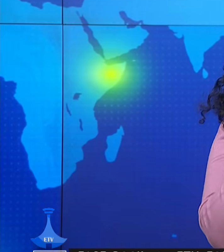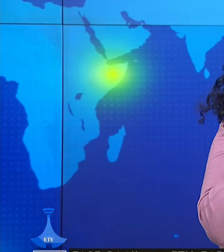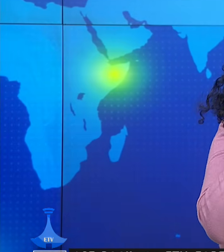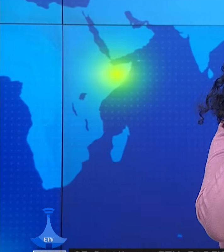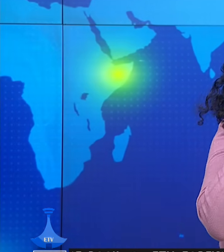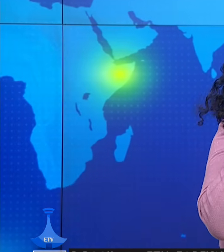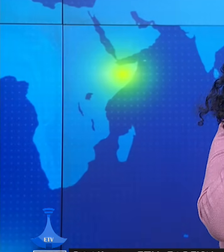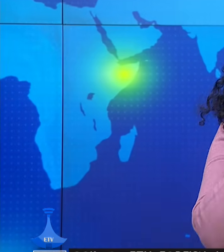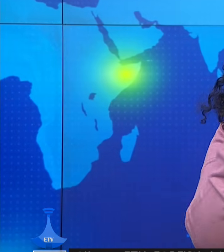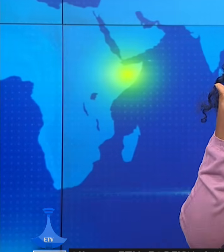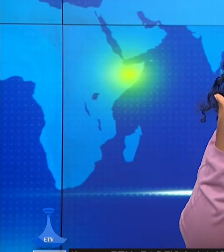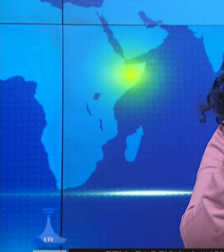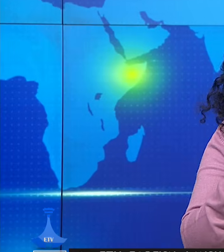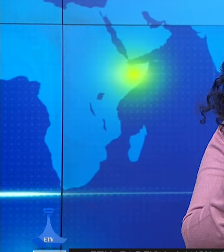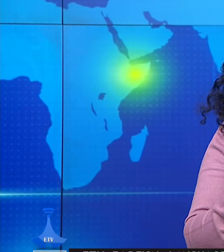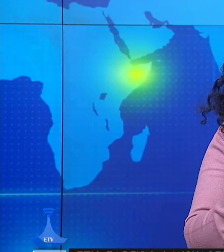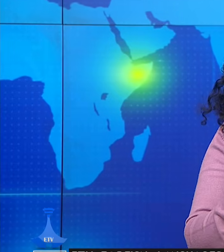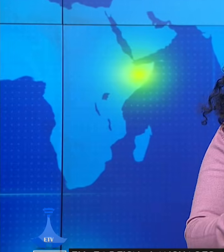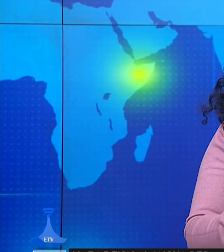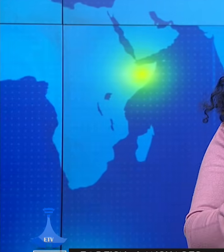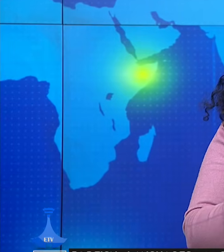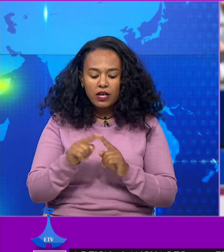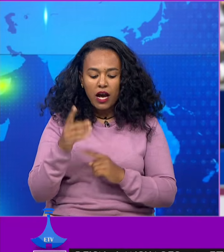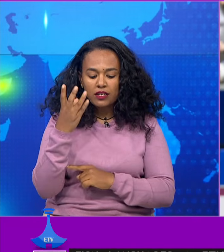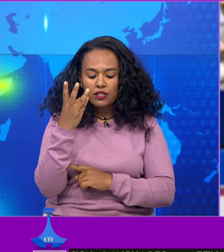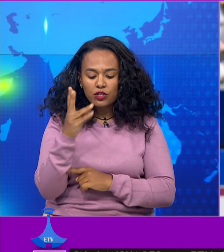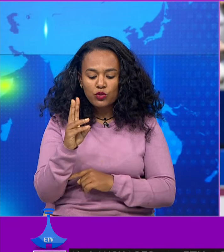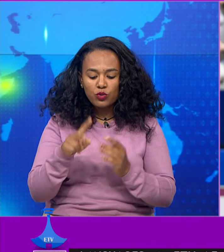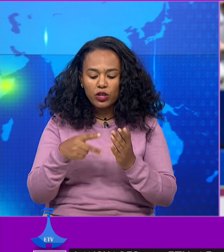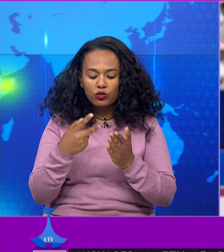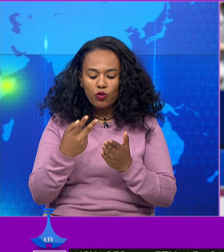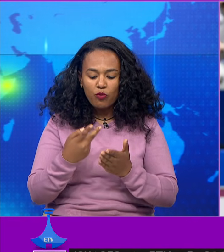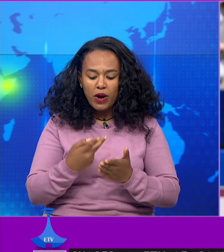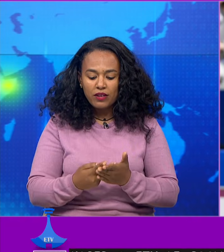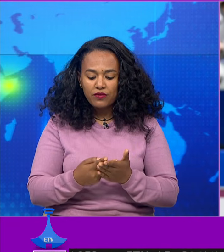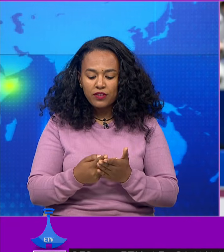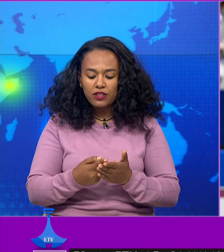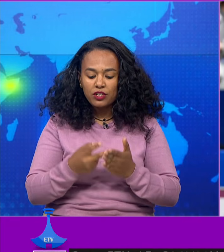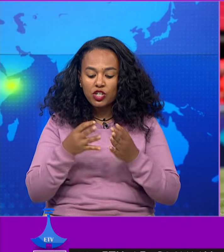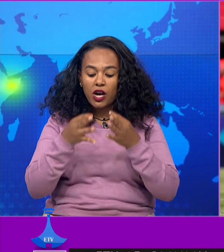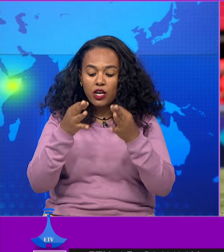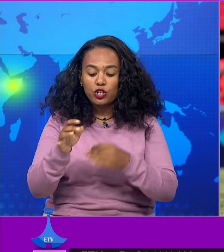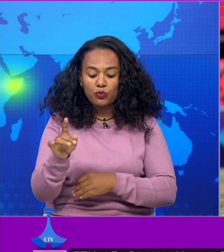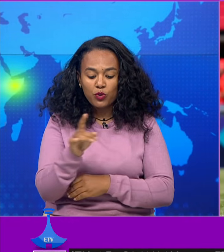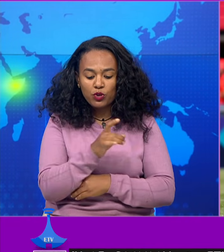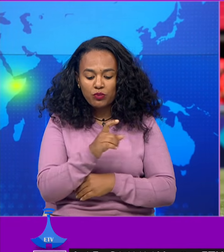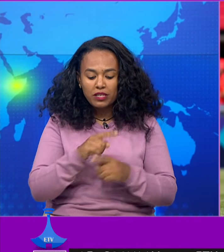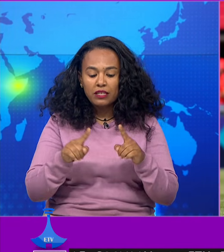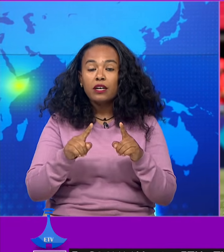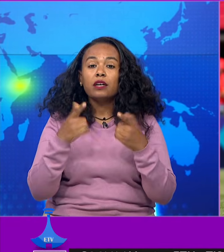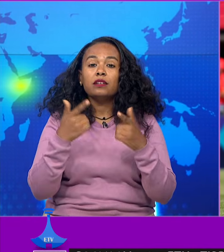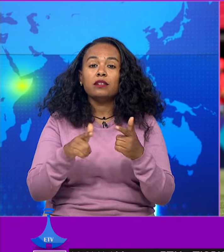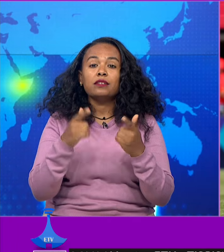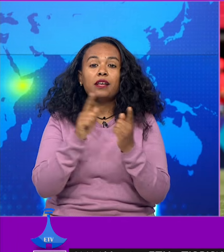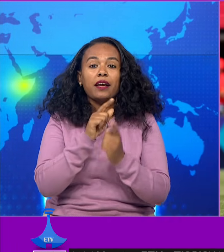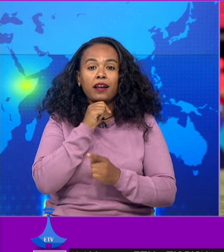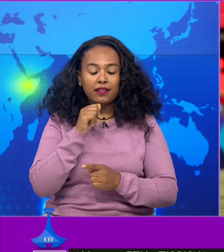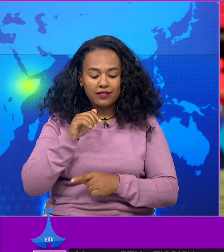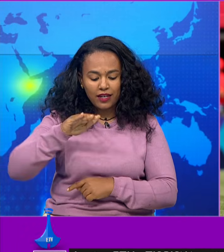ጋር በትናንትናው ዕለት ተጫውታለች። ወደ 16ቱ የጥሎ ማለፍ የተሸጋገረች ቢሆንም ግን